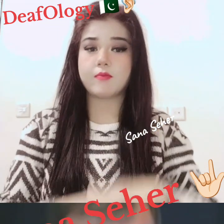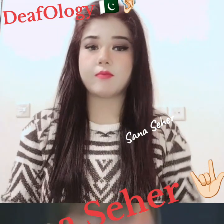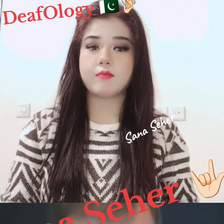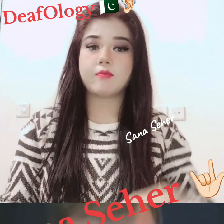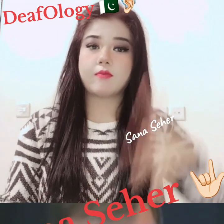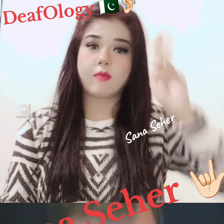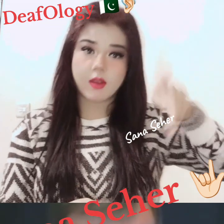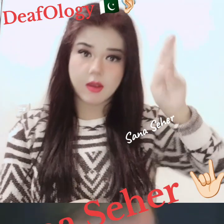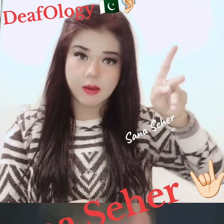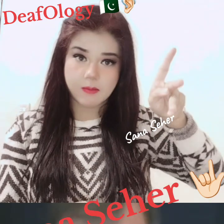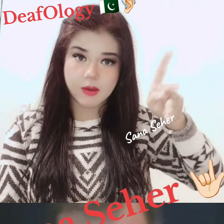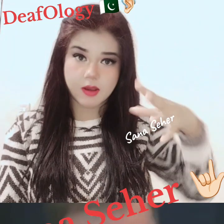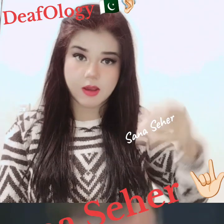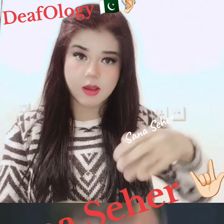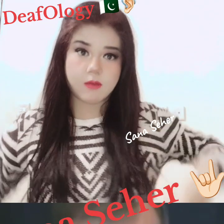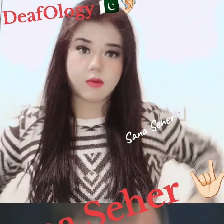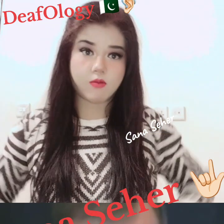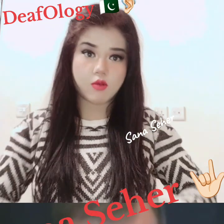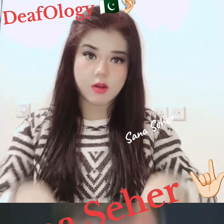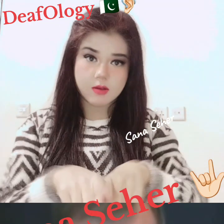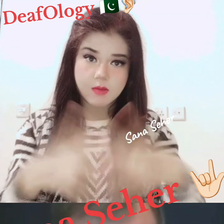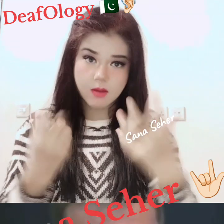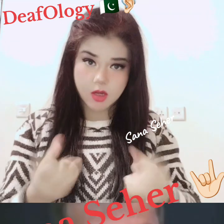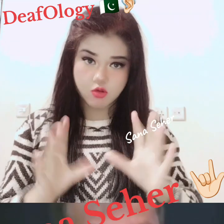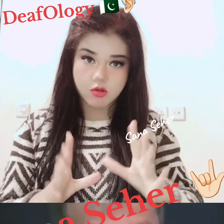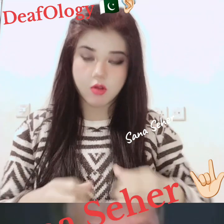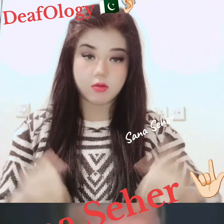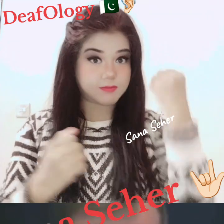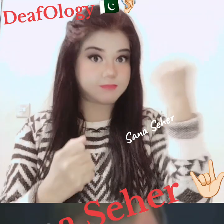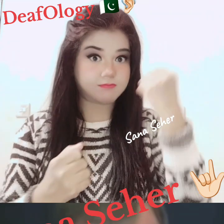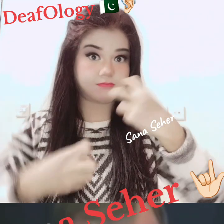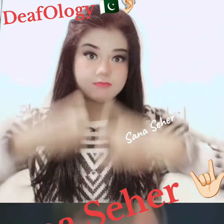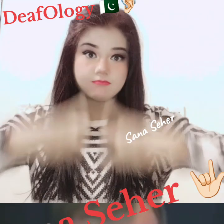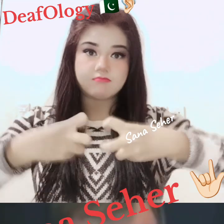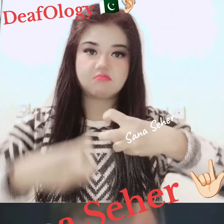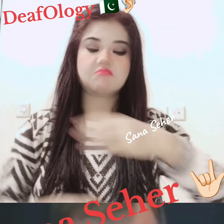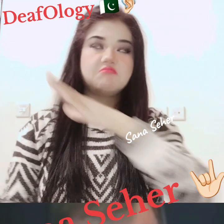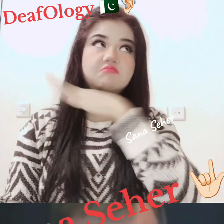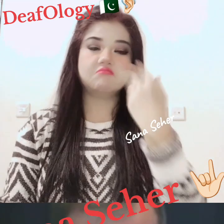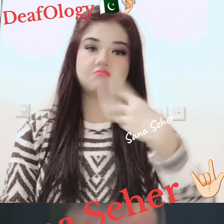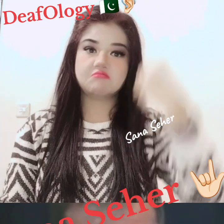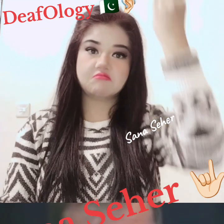پولیس بھی موجود ہے اور بالکل بہادری سے لڑتی ہے، ان کی شہادتیں ہیں.